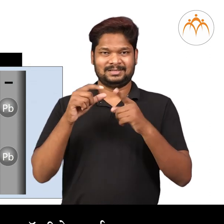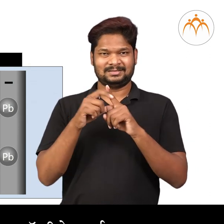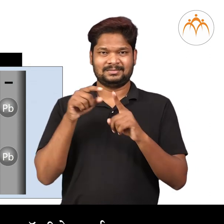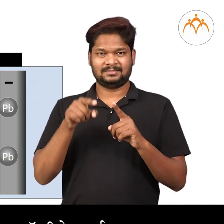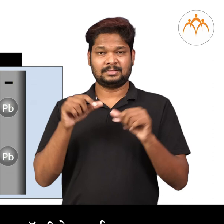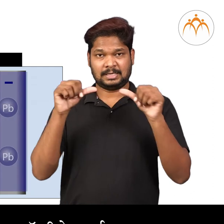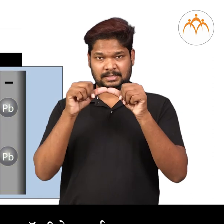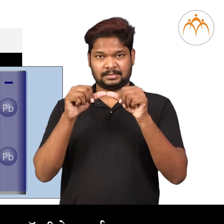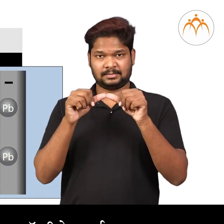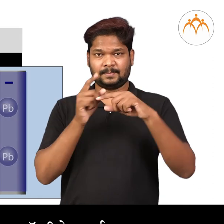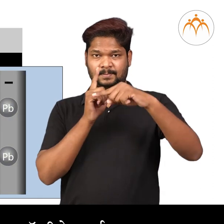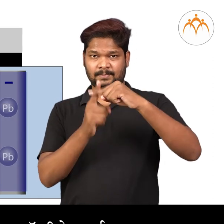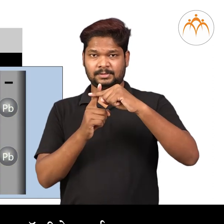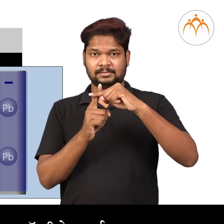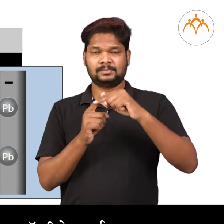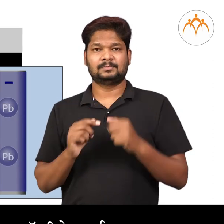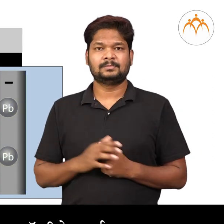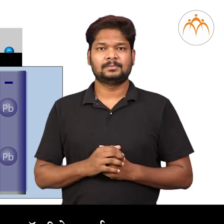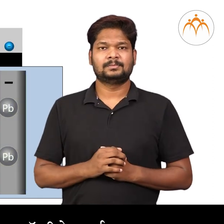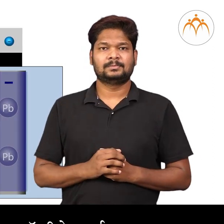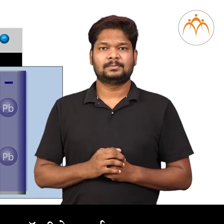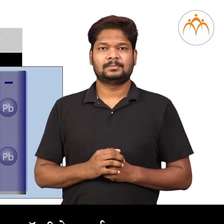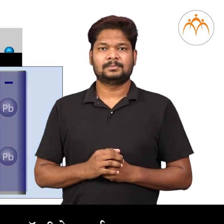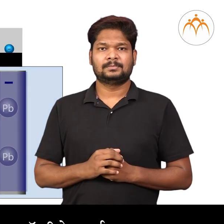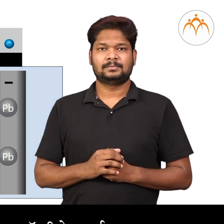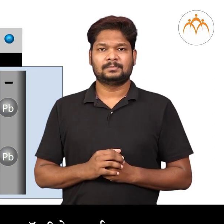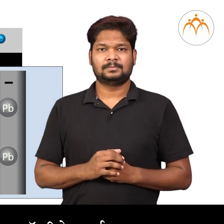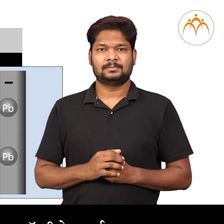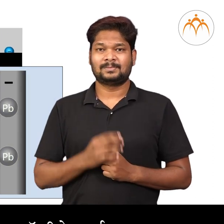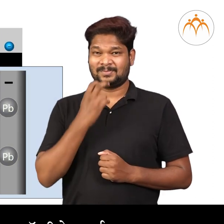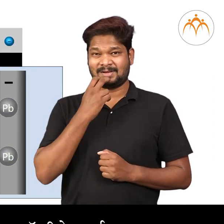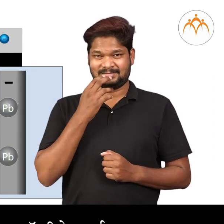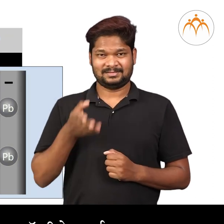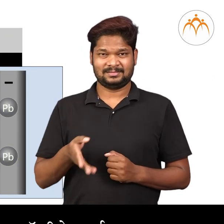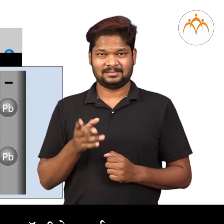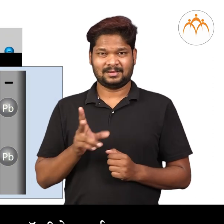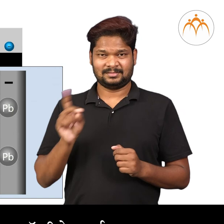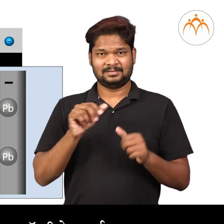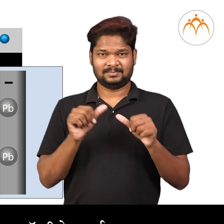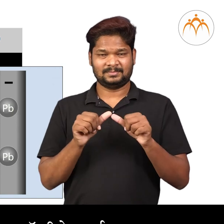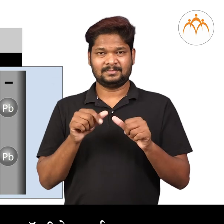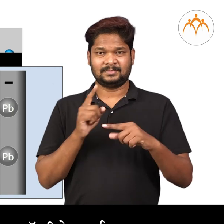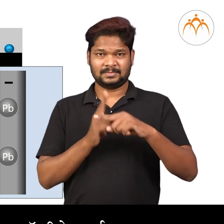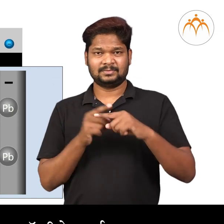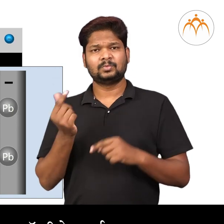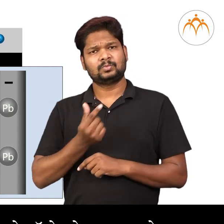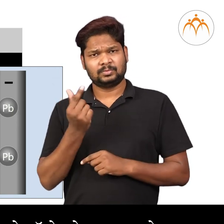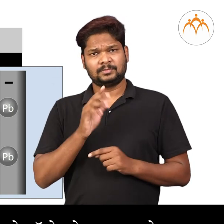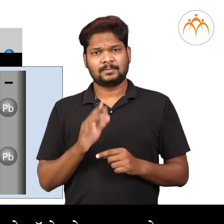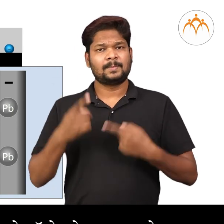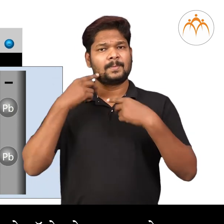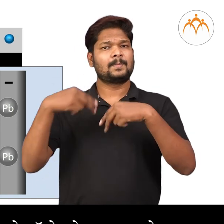में लेड एसिड - थे लैंड एंड हाफ बैटरी सेवर पुनर्भरण करता ना